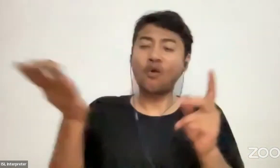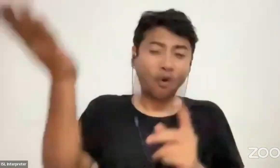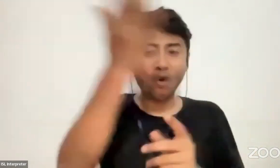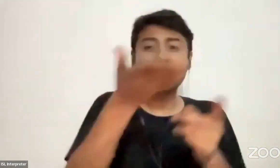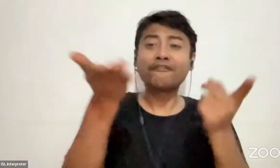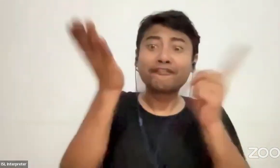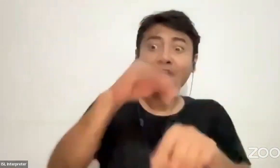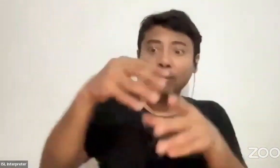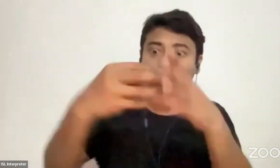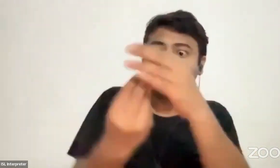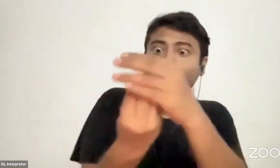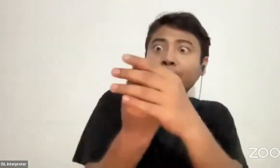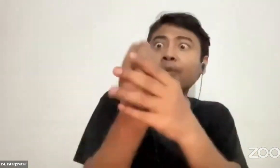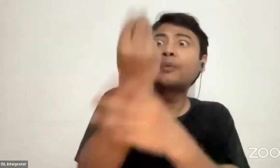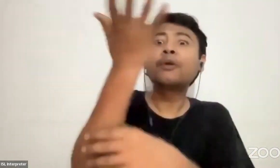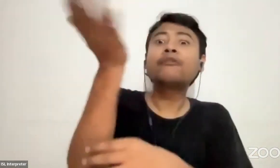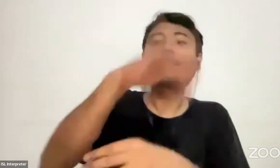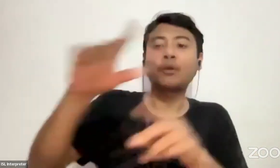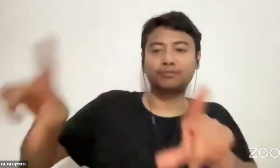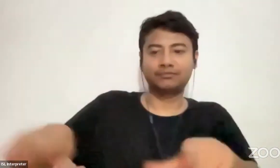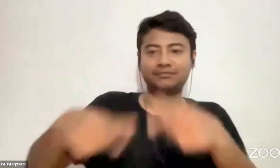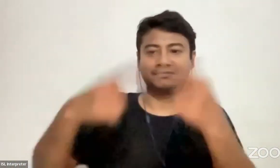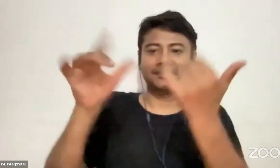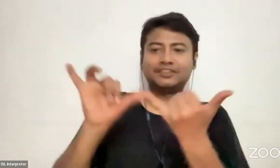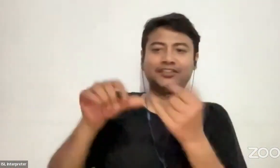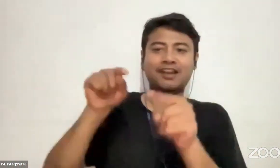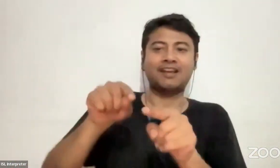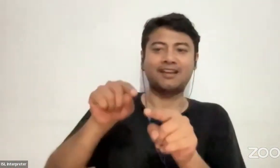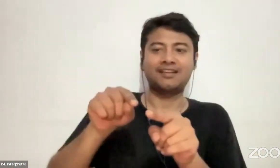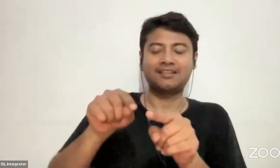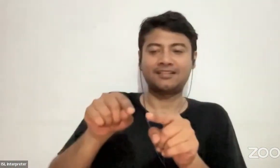तो क्या होगा, आप लोग कंफ्यूजन में रह जाएंगे।